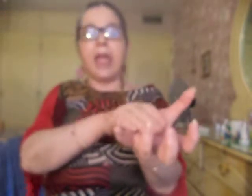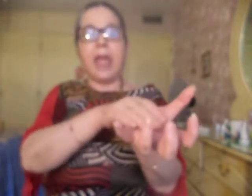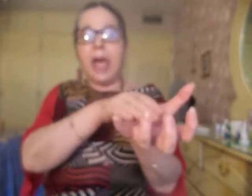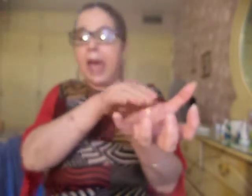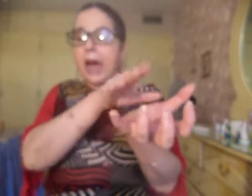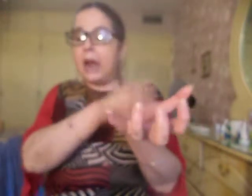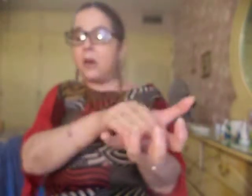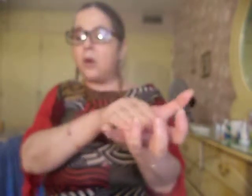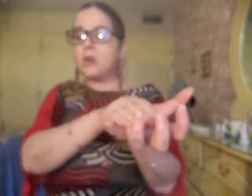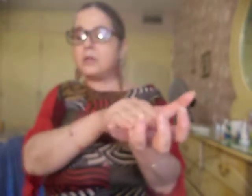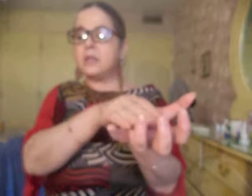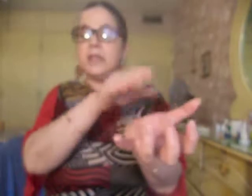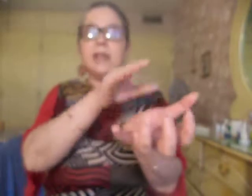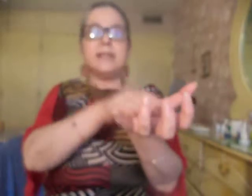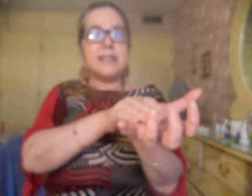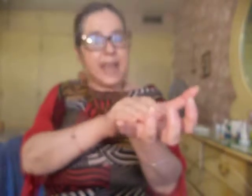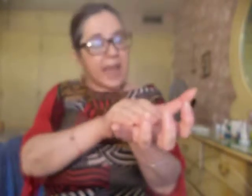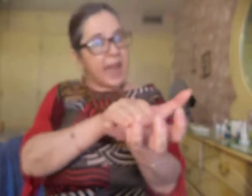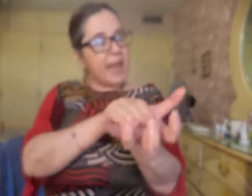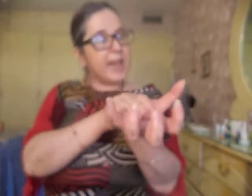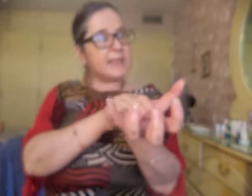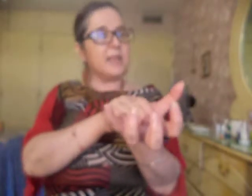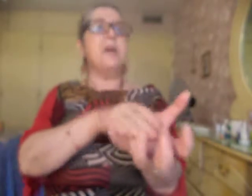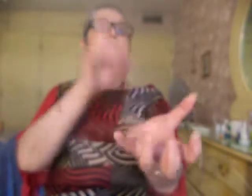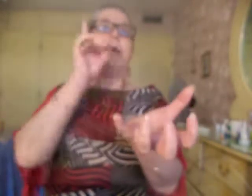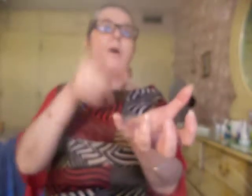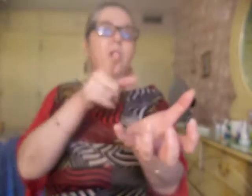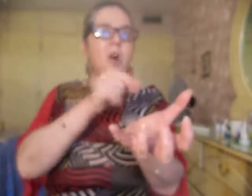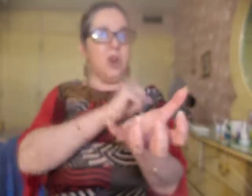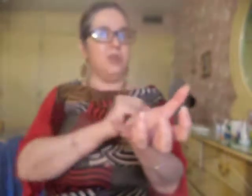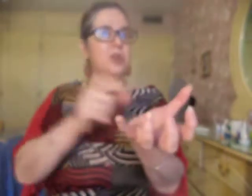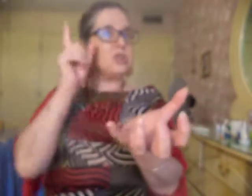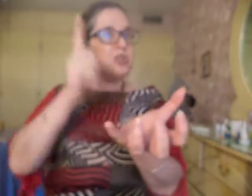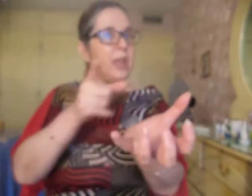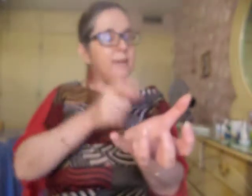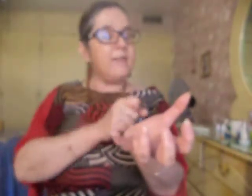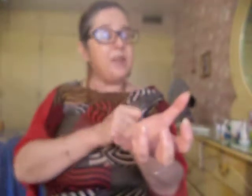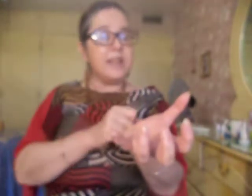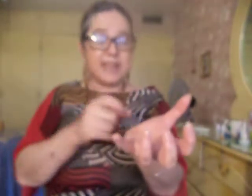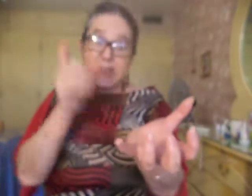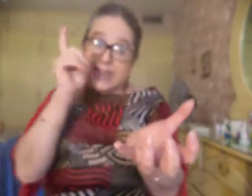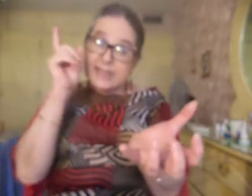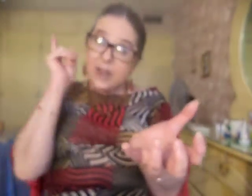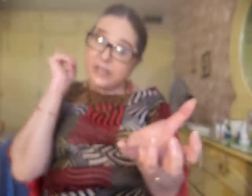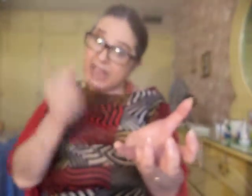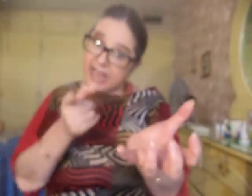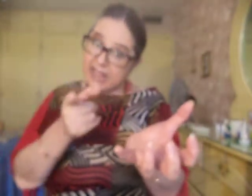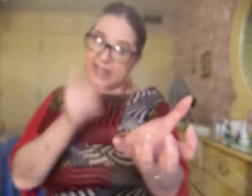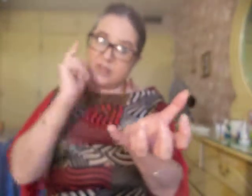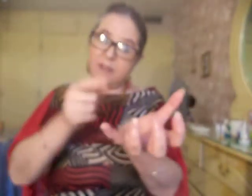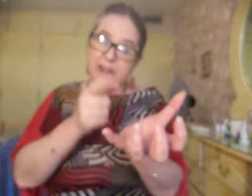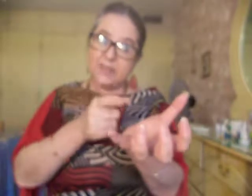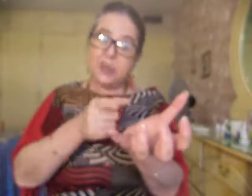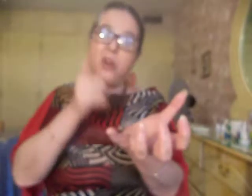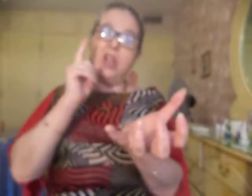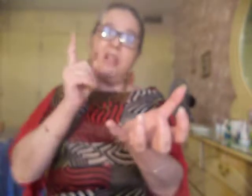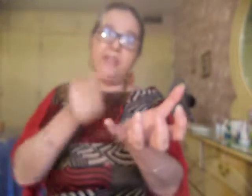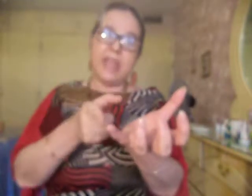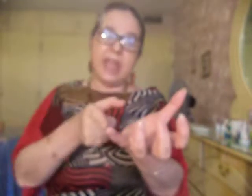de arroz, cereales, pero ojo, no estoy hablando de cereales de los de cajita, estoy hablando de